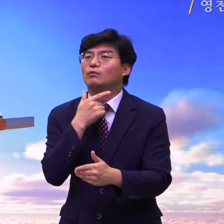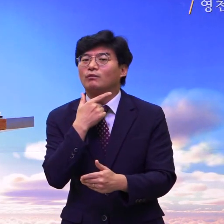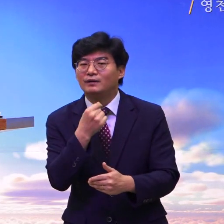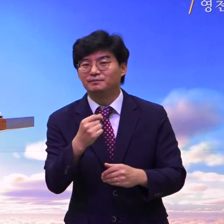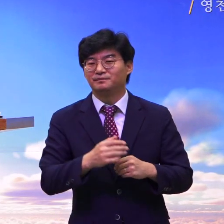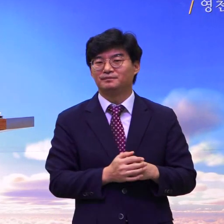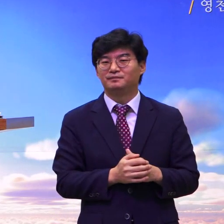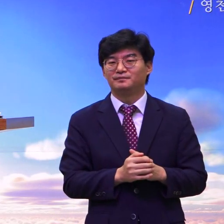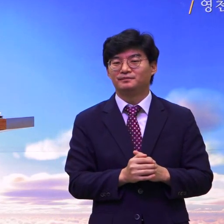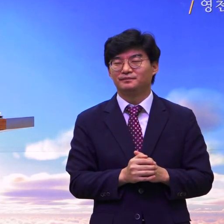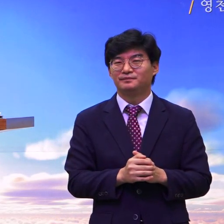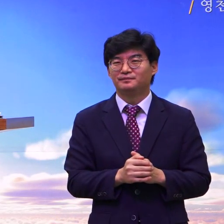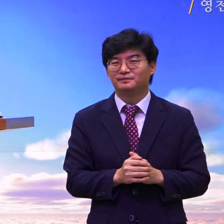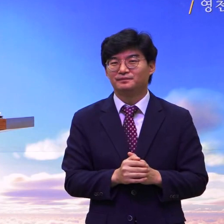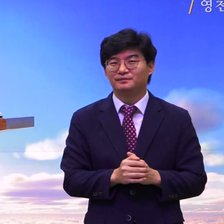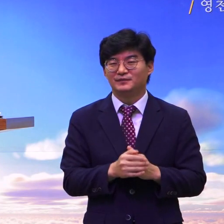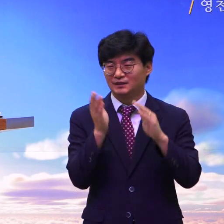사랑하는 성도 여러분,